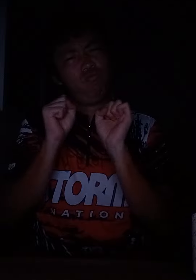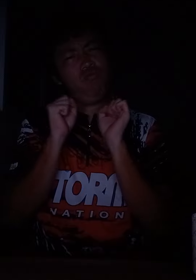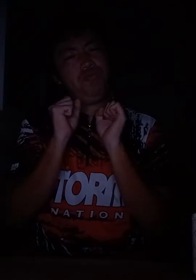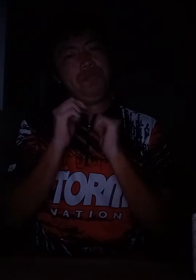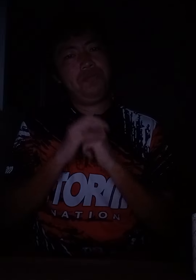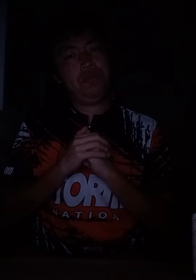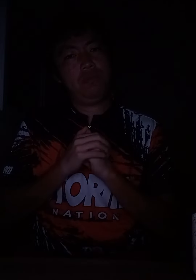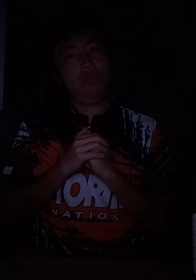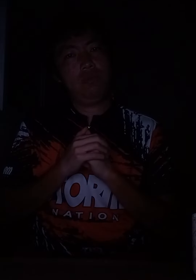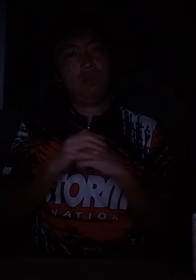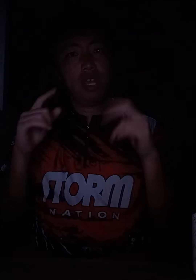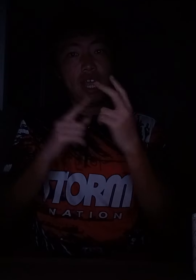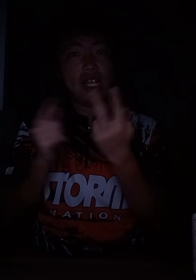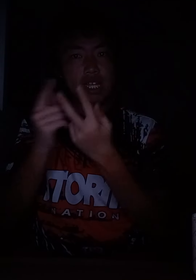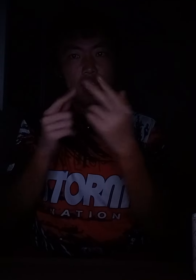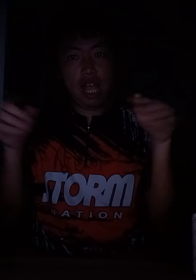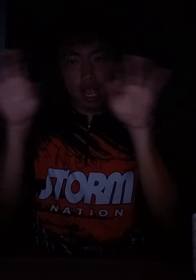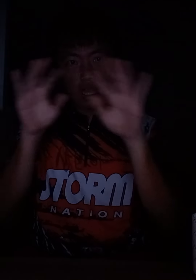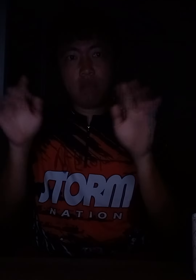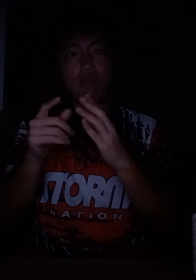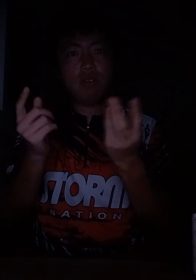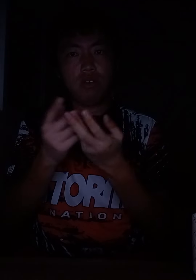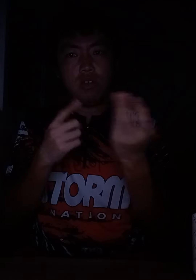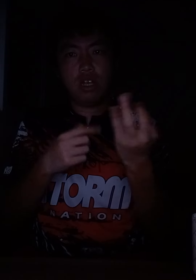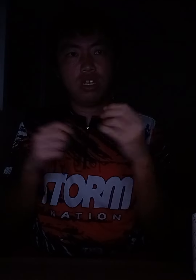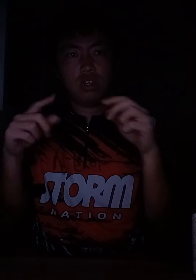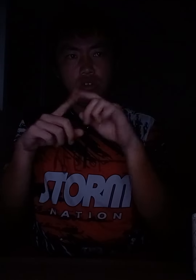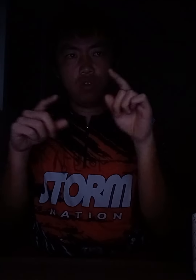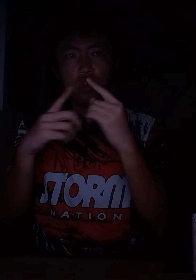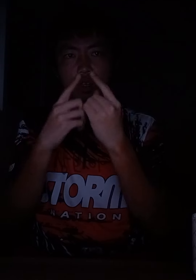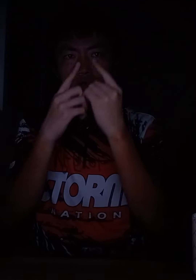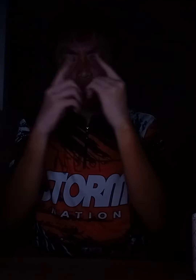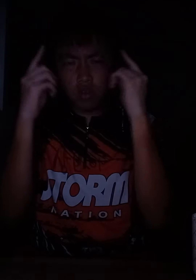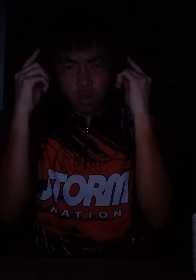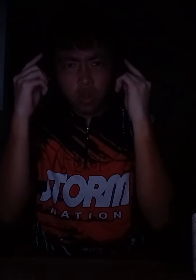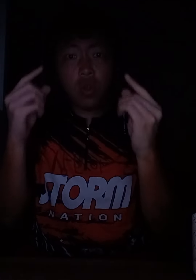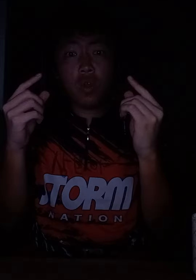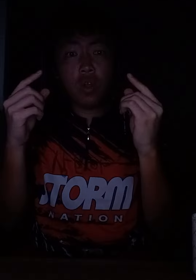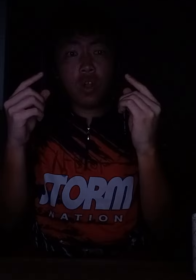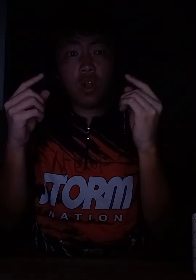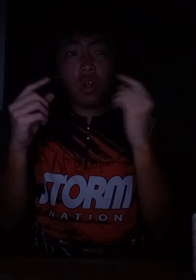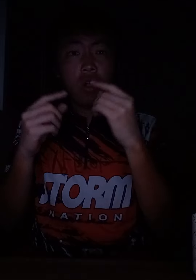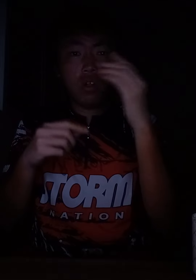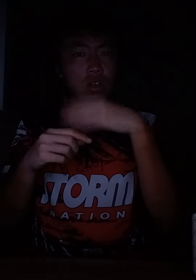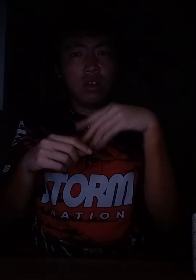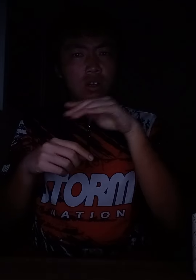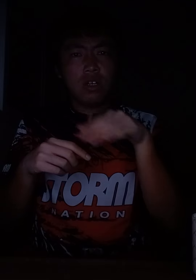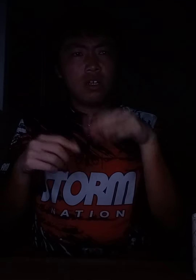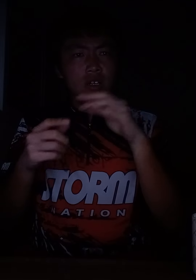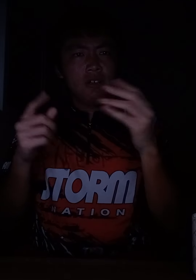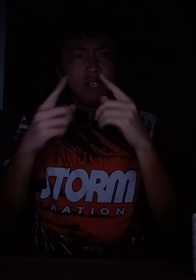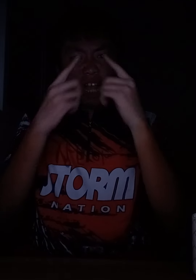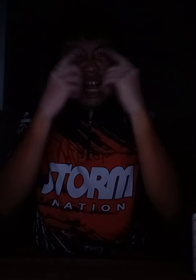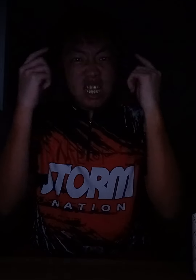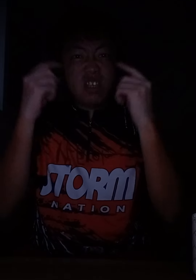했습니다. SRT 안에는 좀 밀폐된 공간인데 잠깐이라도 마스크 벗는 것 자체가 약간 그 마스크 손으로 꼭 눌러